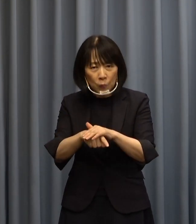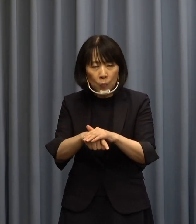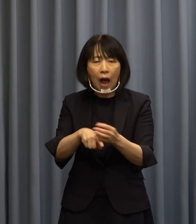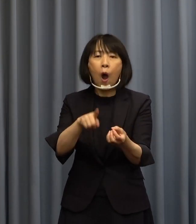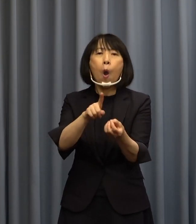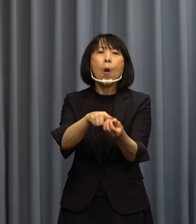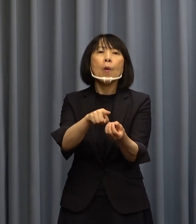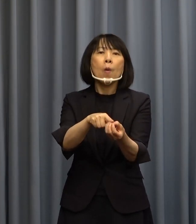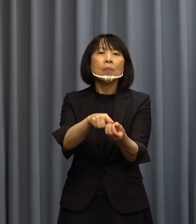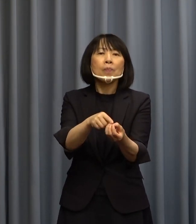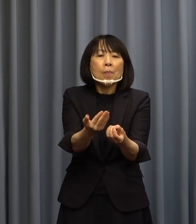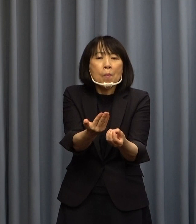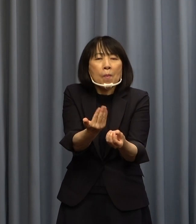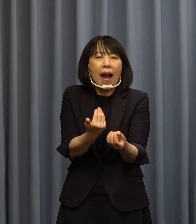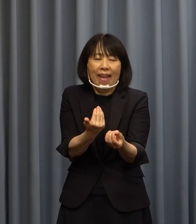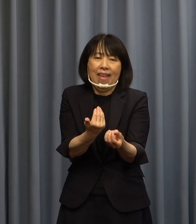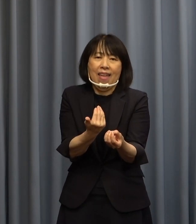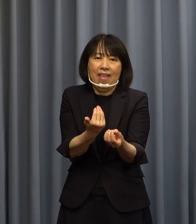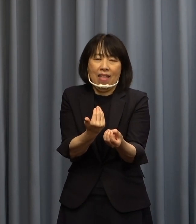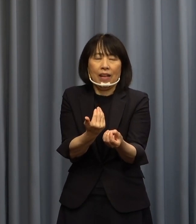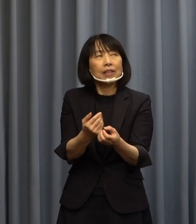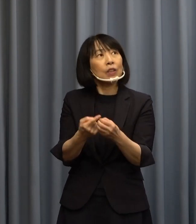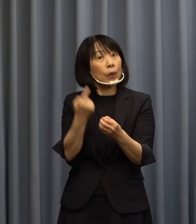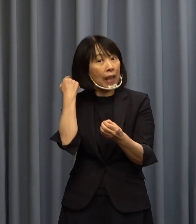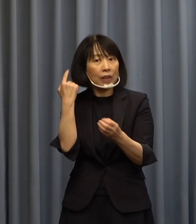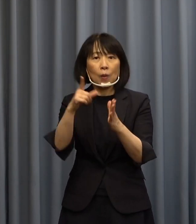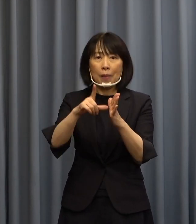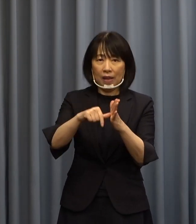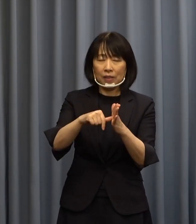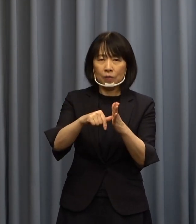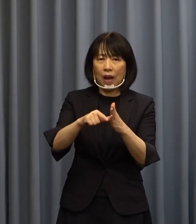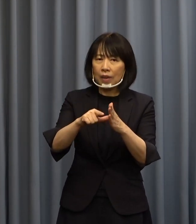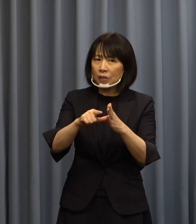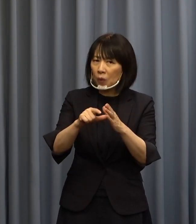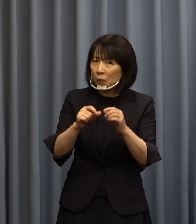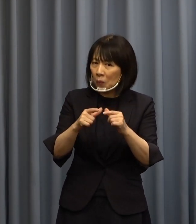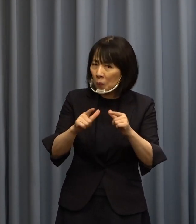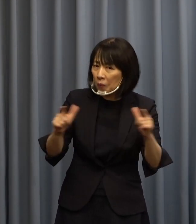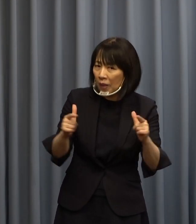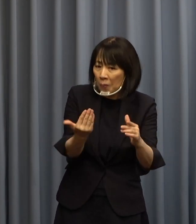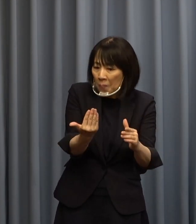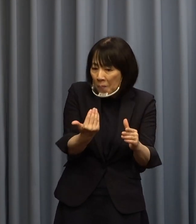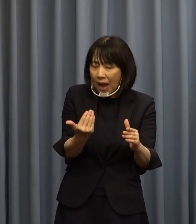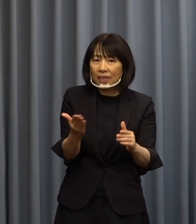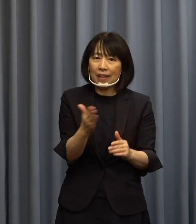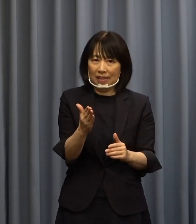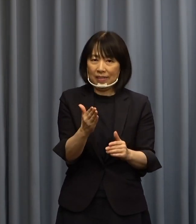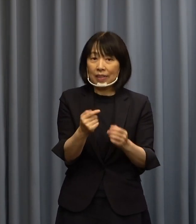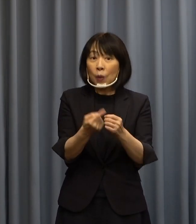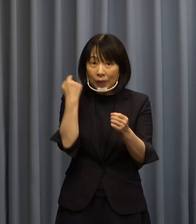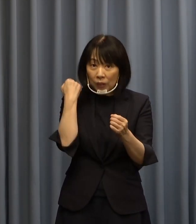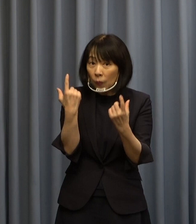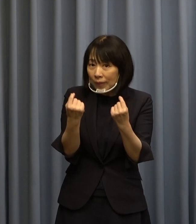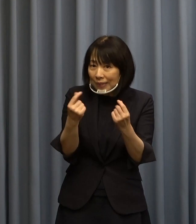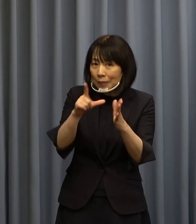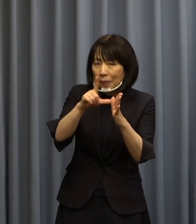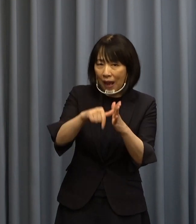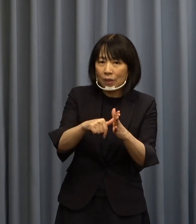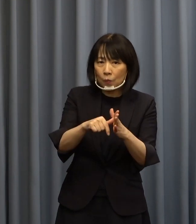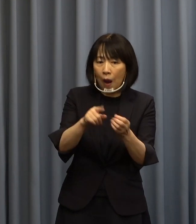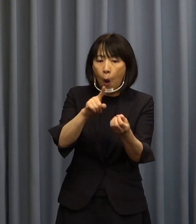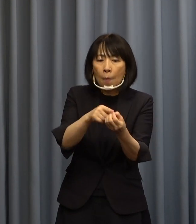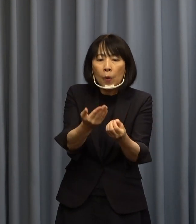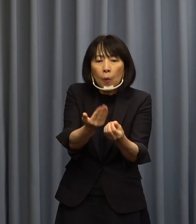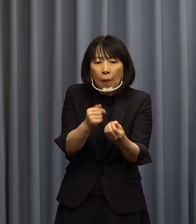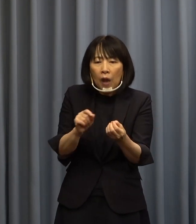盆の手前かになって昨年でいうと増える直前昨年と同じであればですねといった状況に